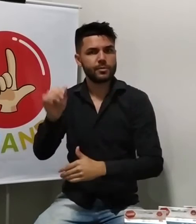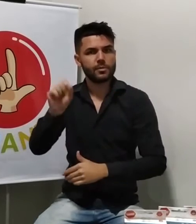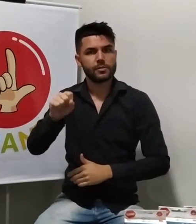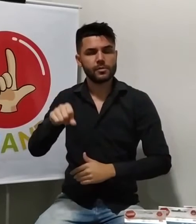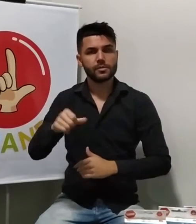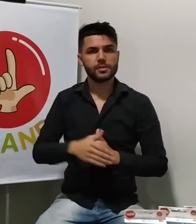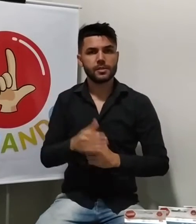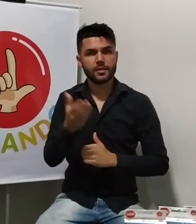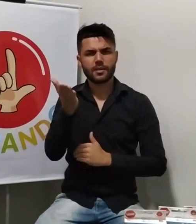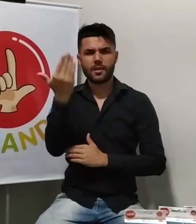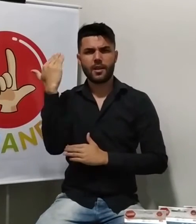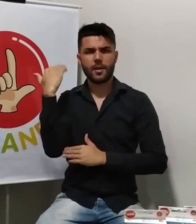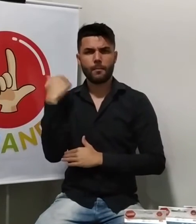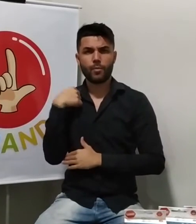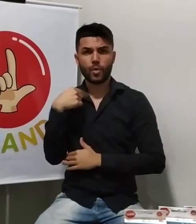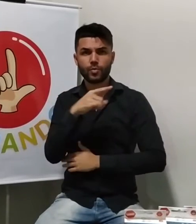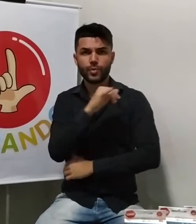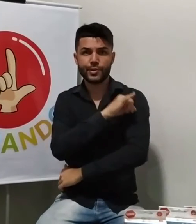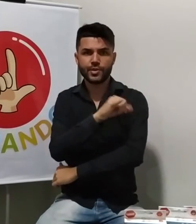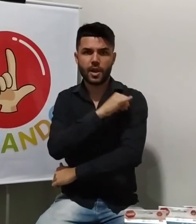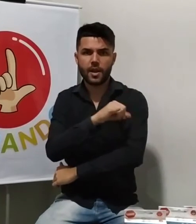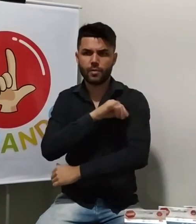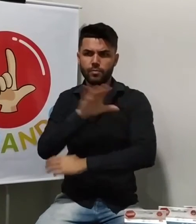disso aqui, vou fechar esse site e pronto.